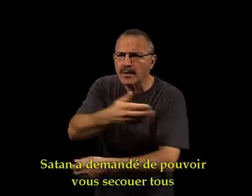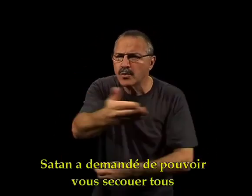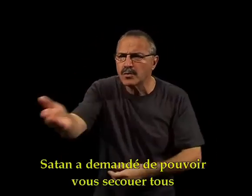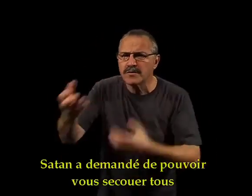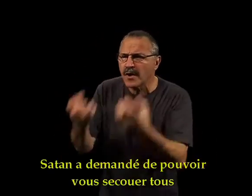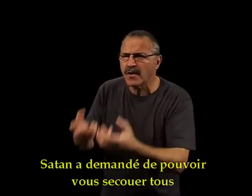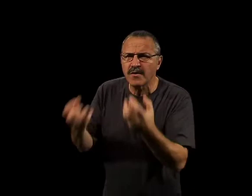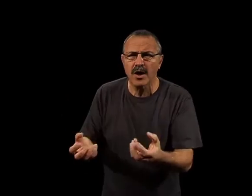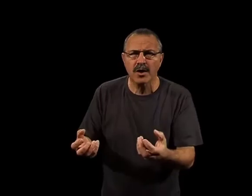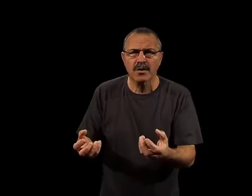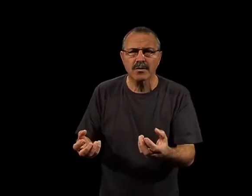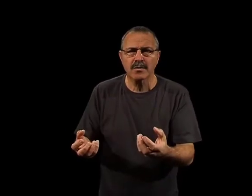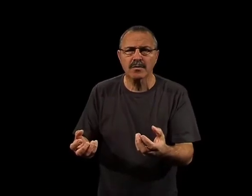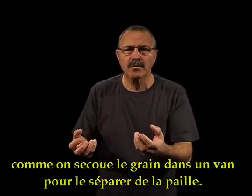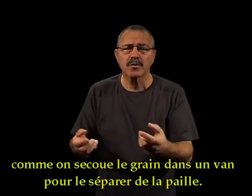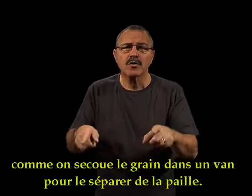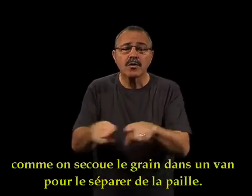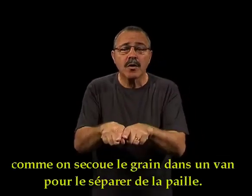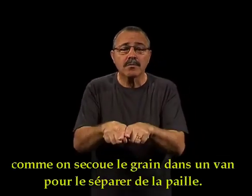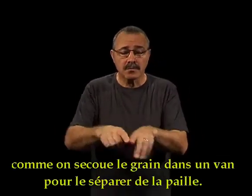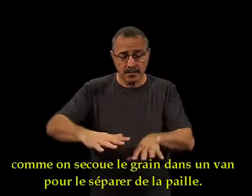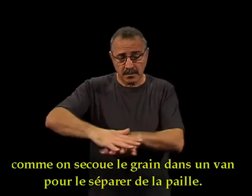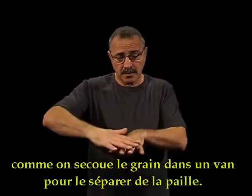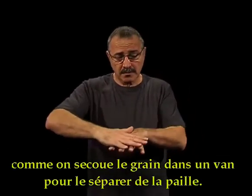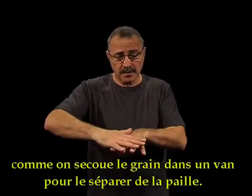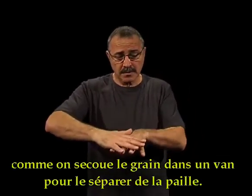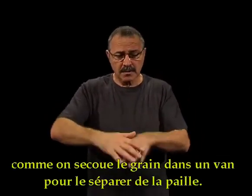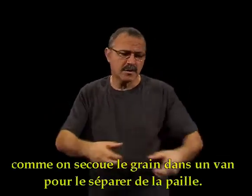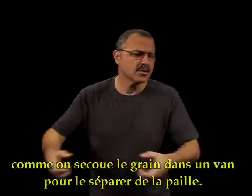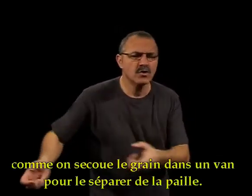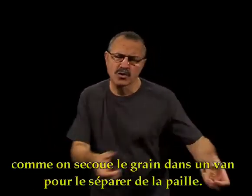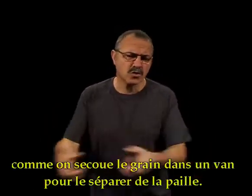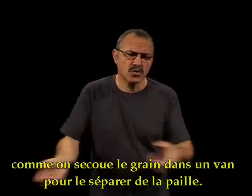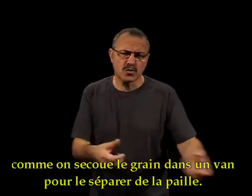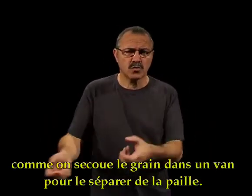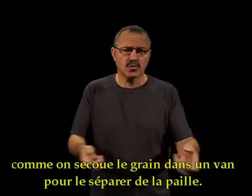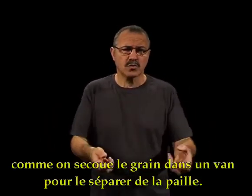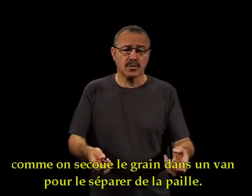tous, comme on secoue le grain dans un vent pour le séparer de la paille.